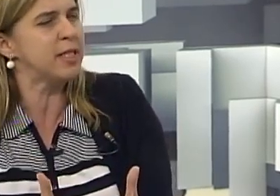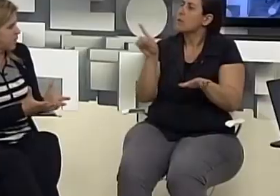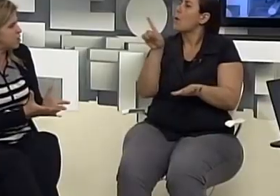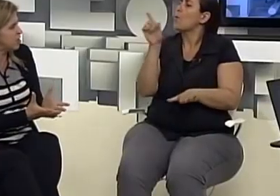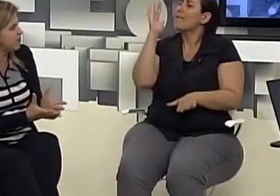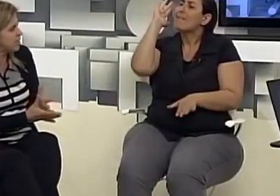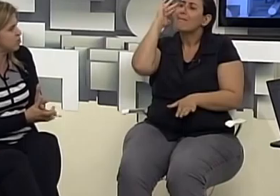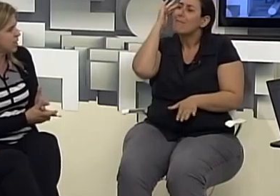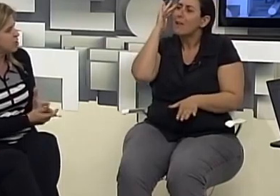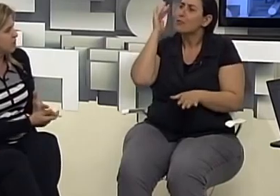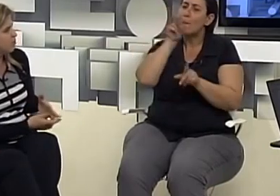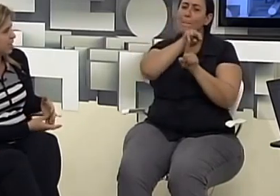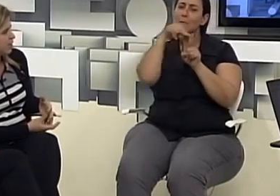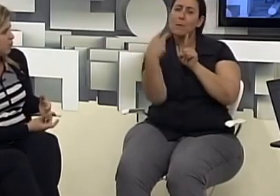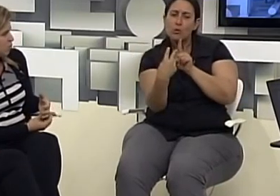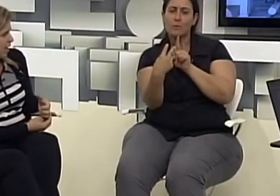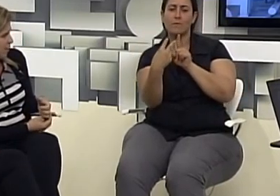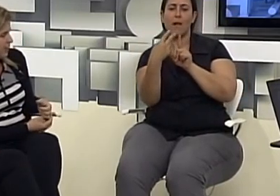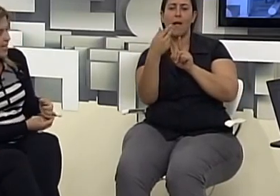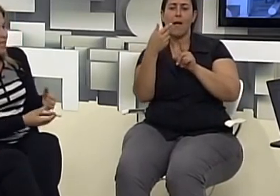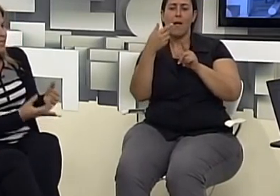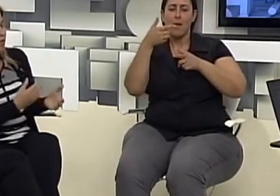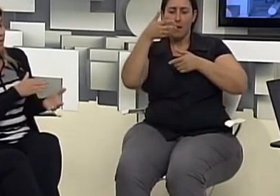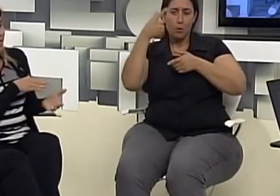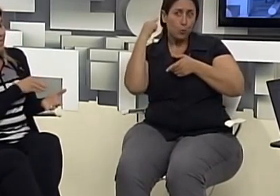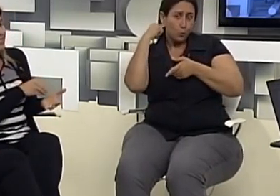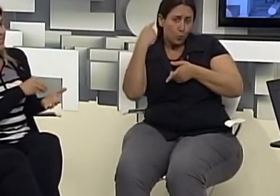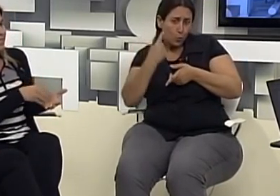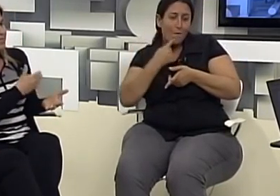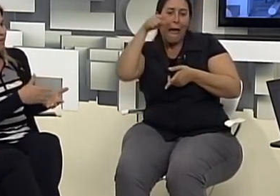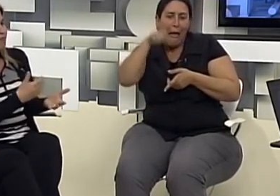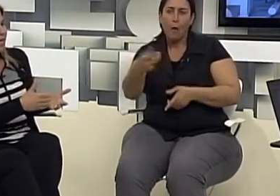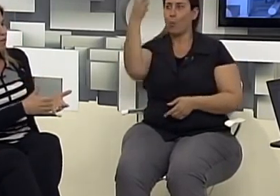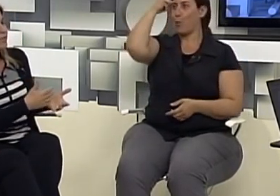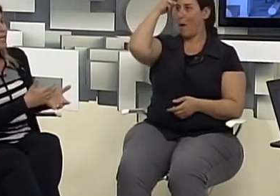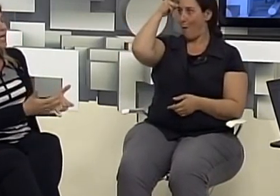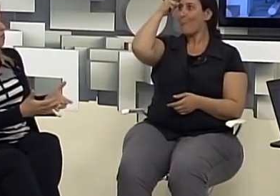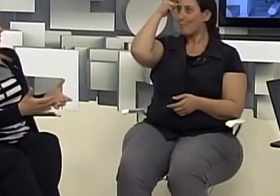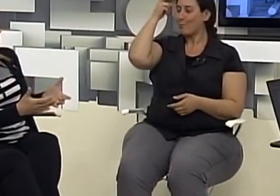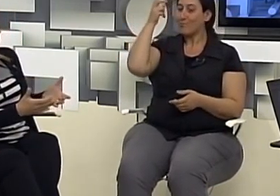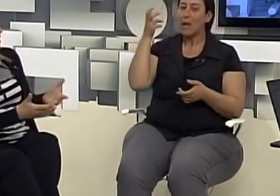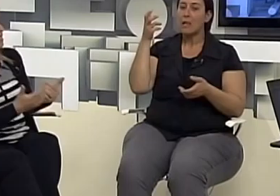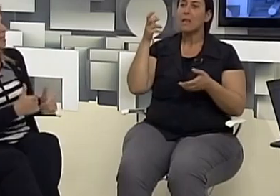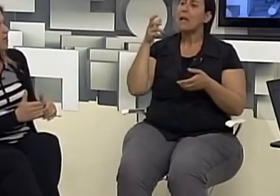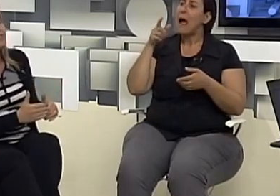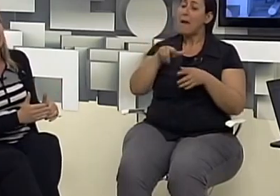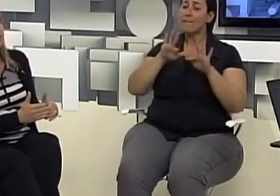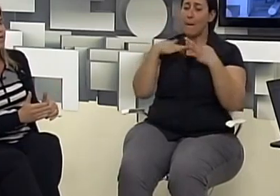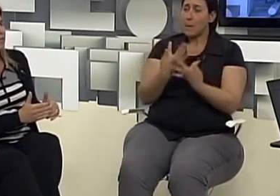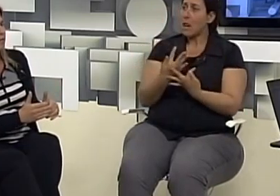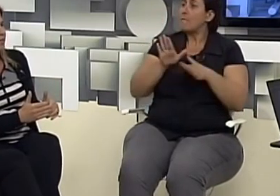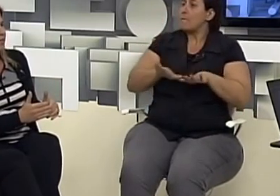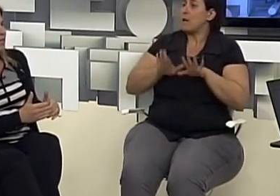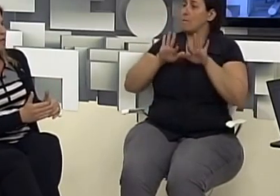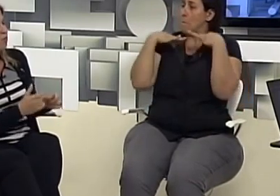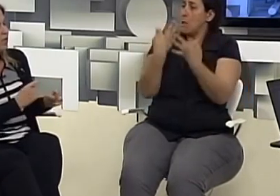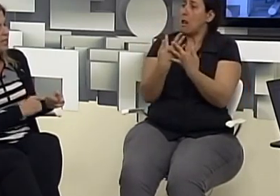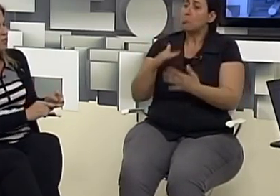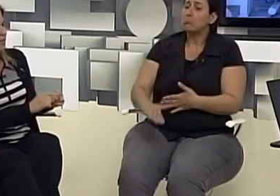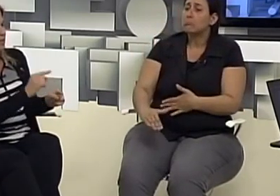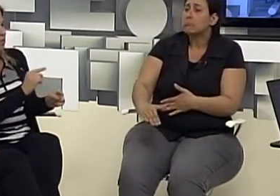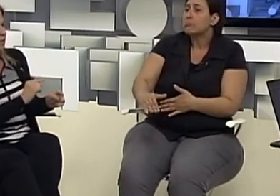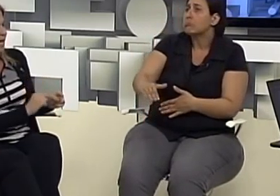entende a perspectiva da surdez como uma diferença cultural. Então, essa criança vai ficar um tempo na sua família sem o acesso à língua.